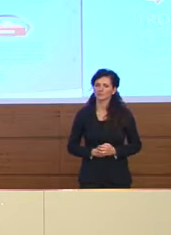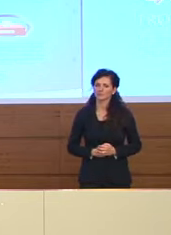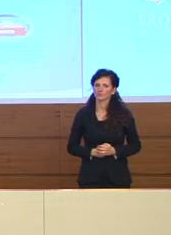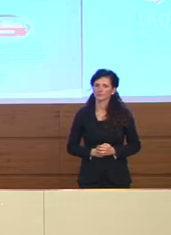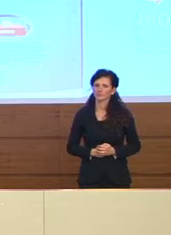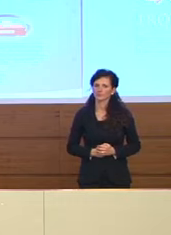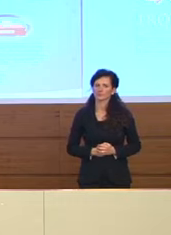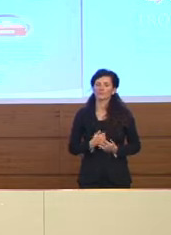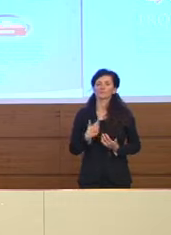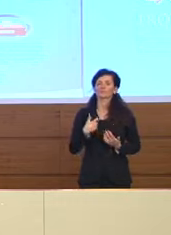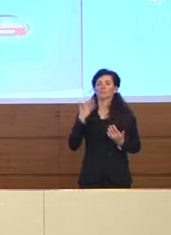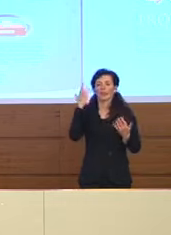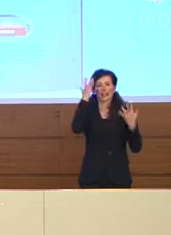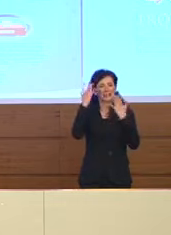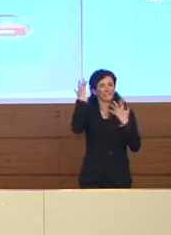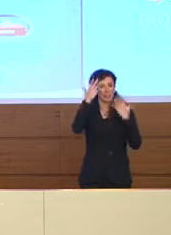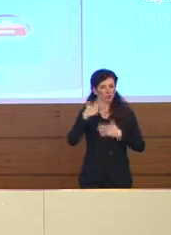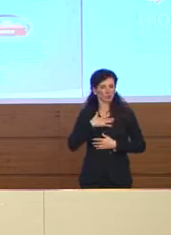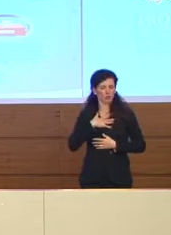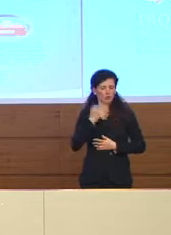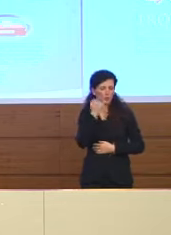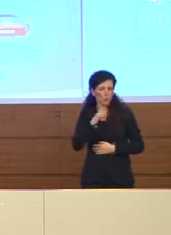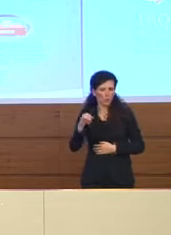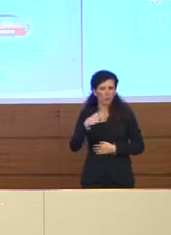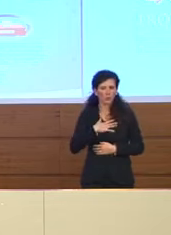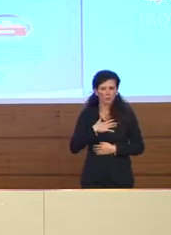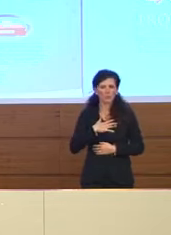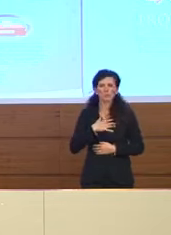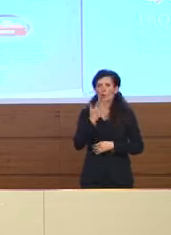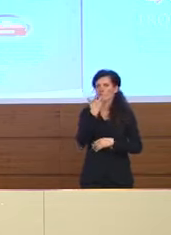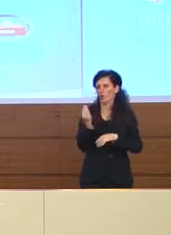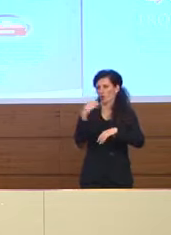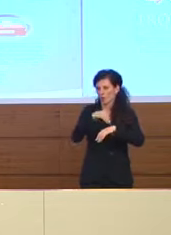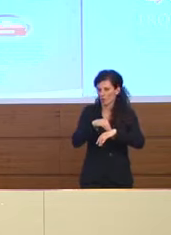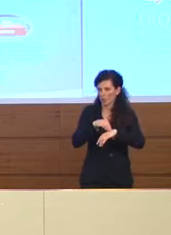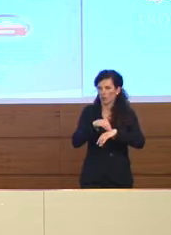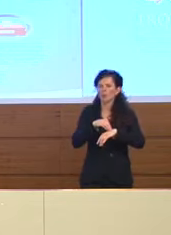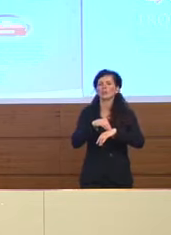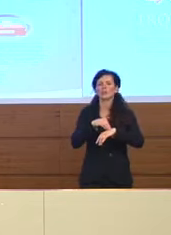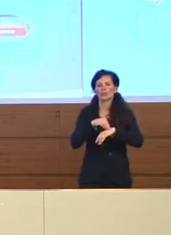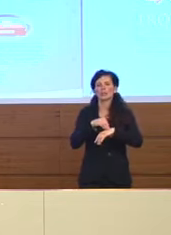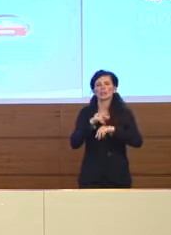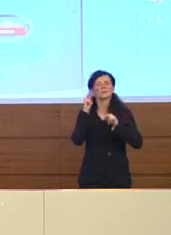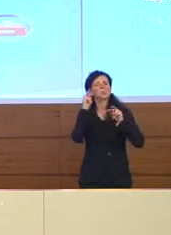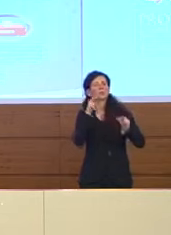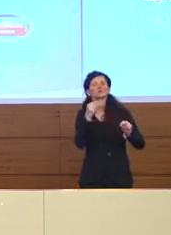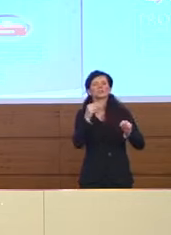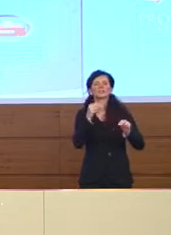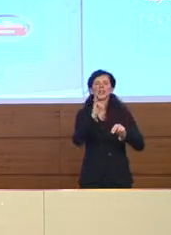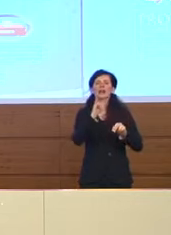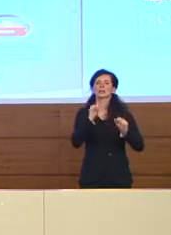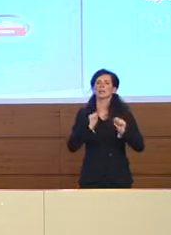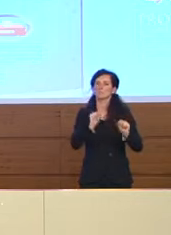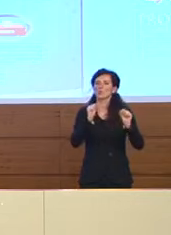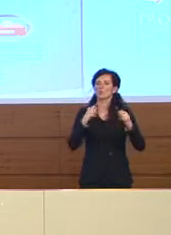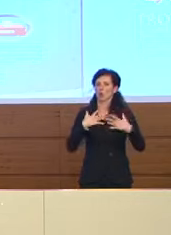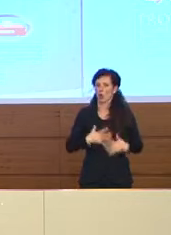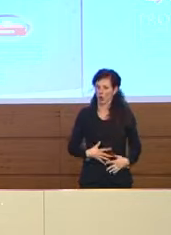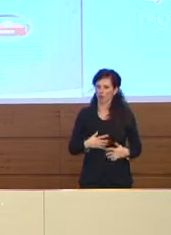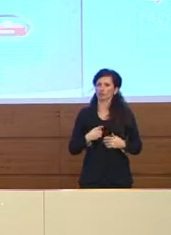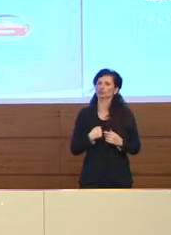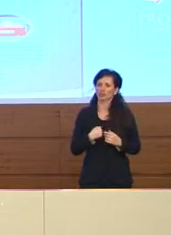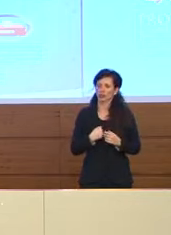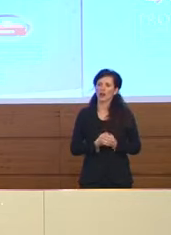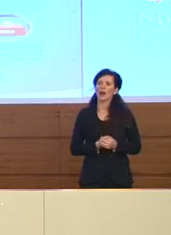squisitamente mi dica direi quasi immunologica a riguardo a quello che io